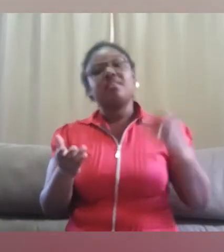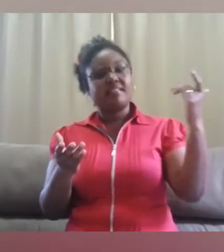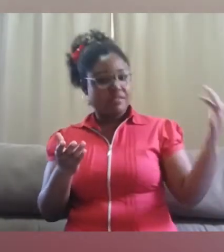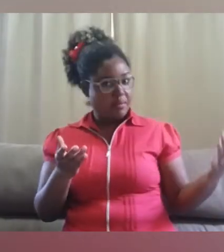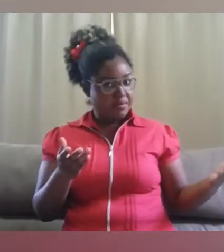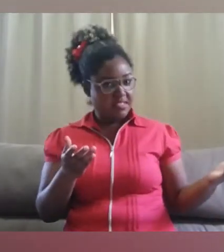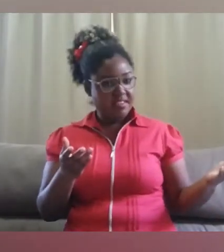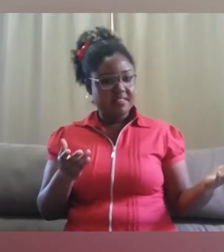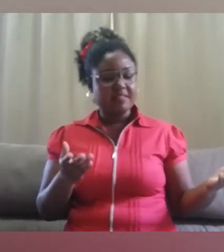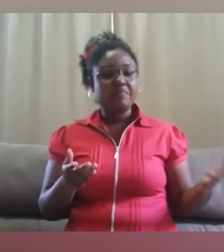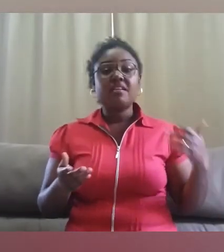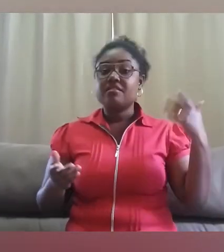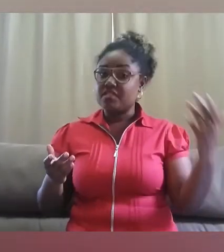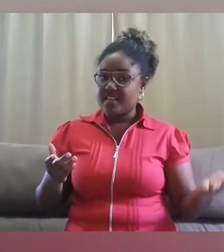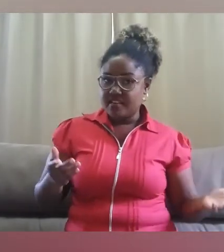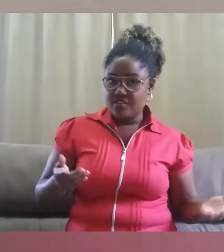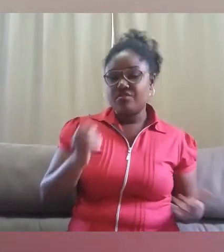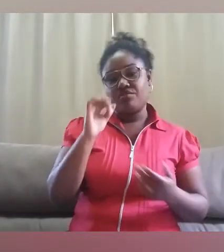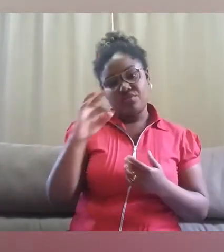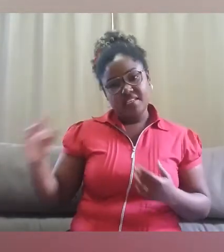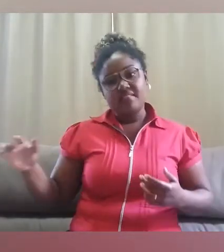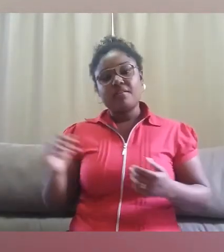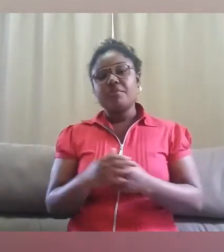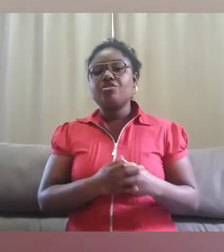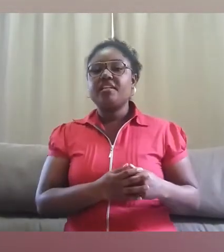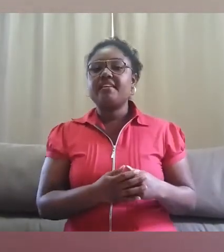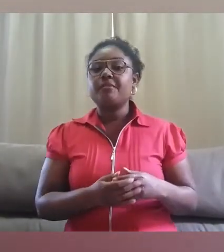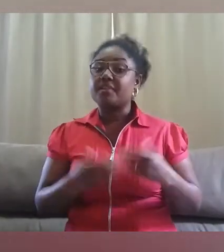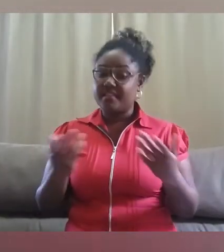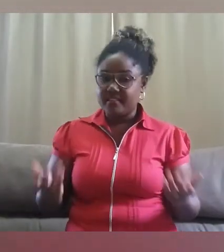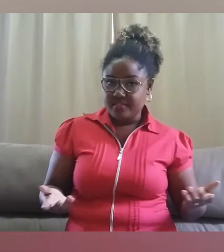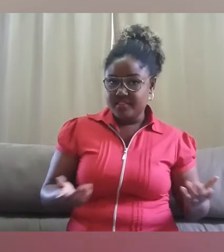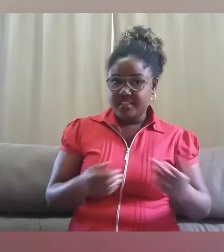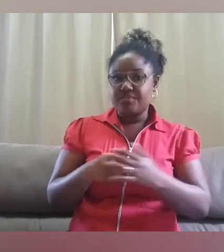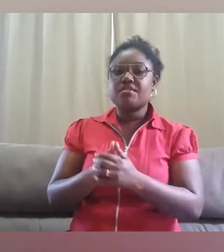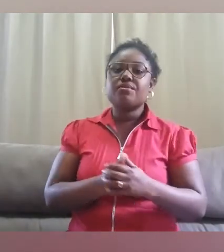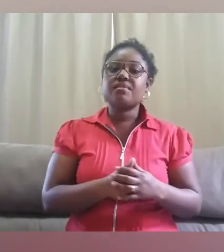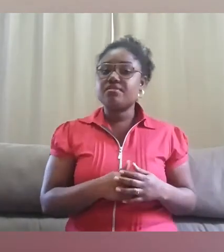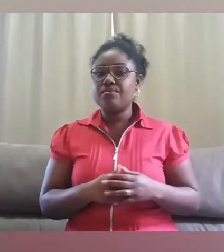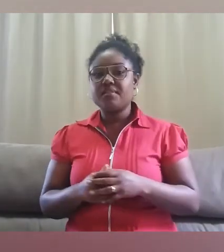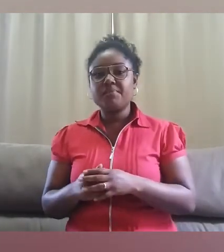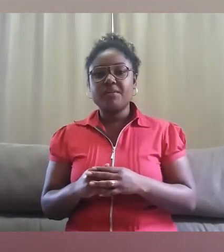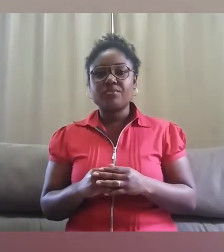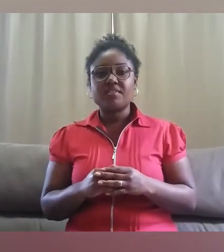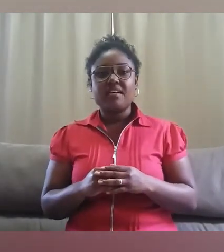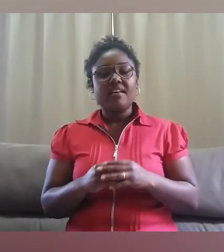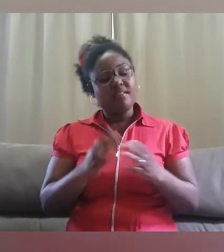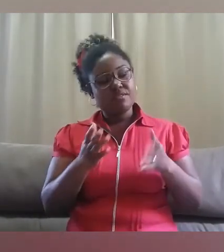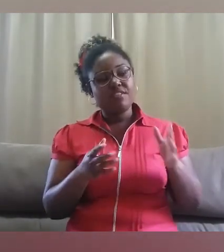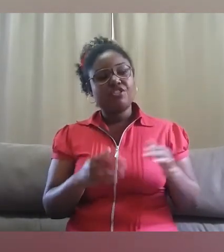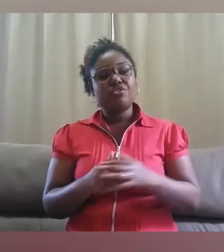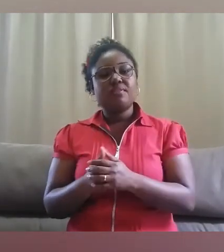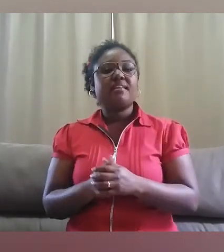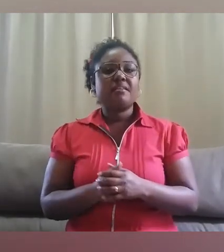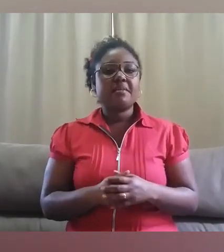soletra com a mão esquerda. Se você é canhoto, soletra com a mão direita, porque na língua de sinais você usa as duas mãos. E isso vai te ajudar a ter